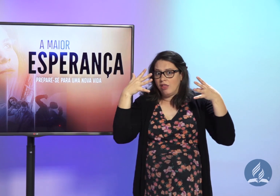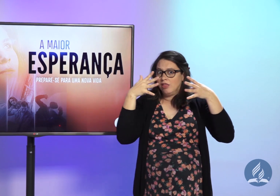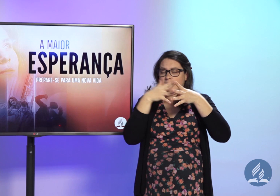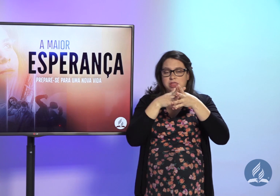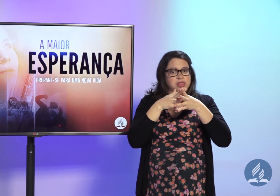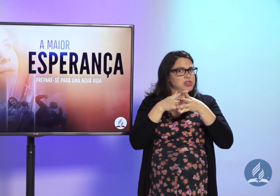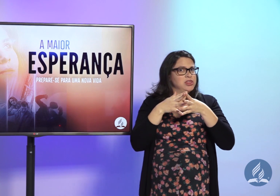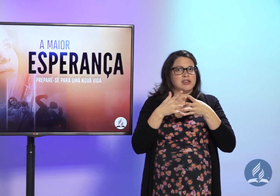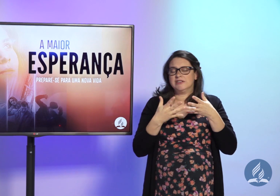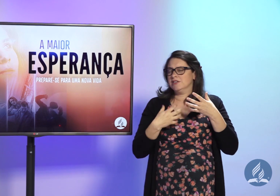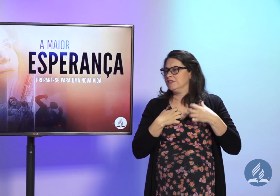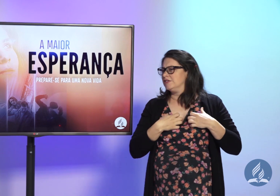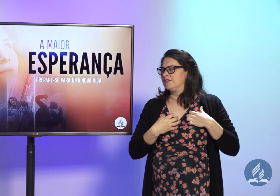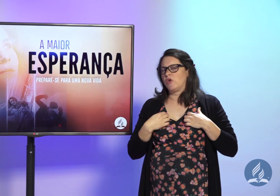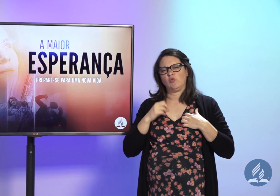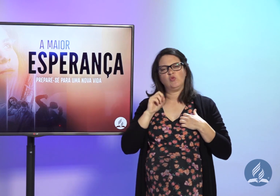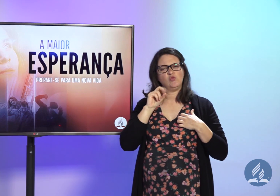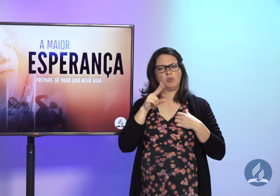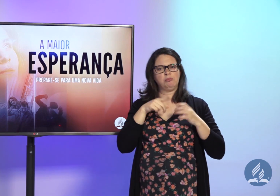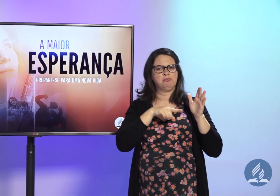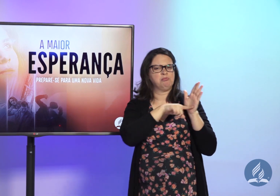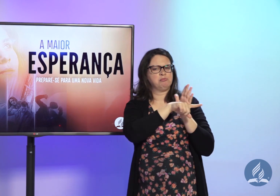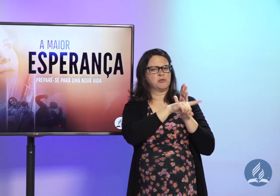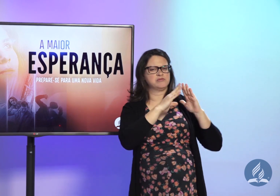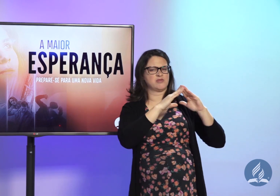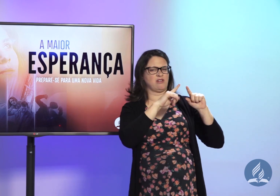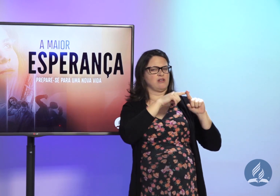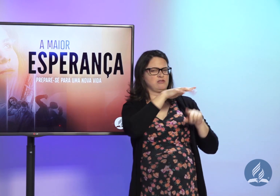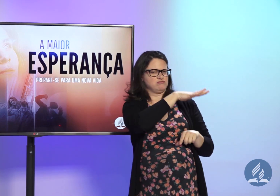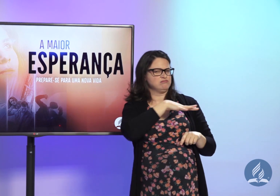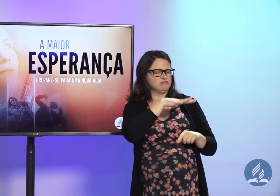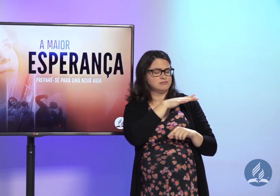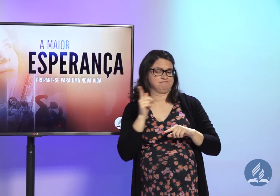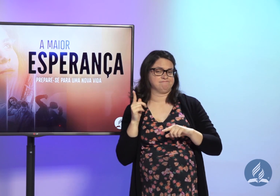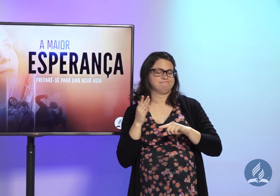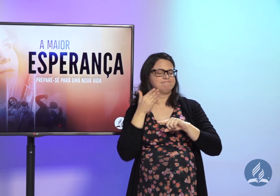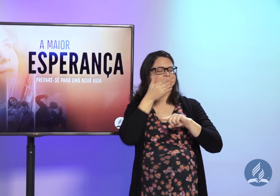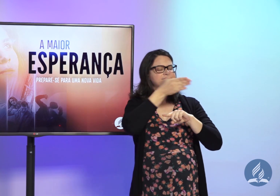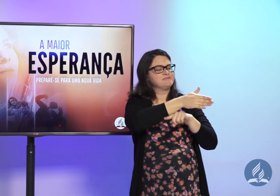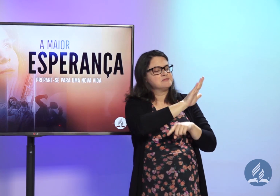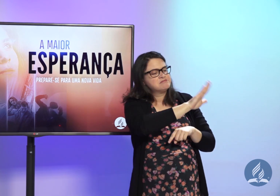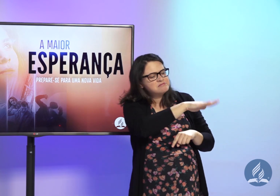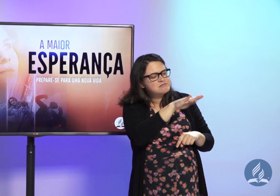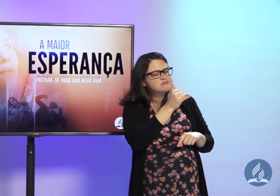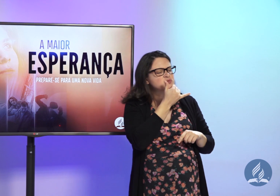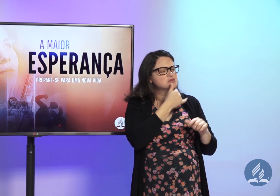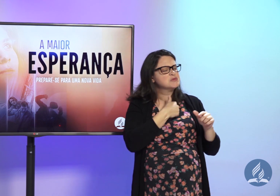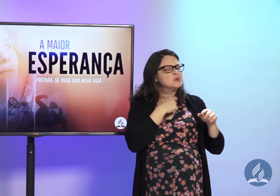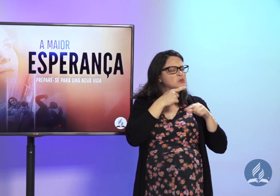Aquilo intrigou demais a cabeça dessa pessoa, que quando ele voltou para a igreja, no próximo culto,